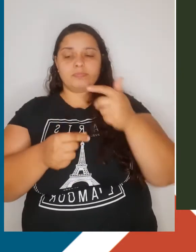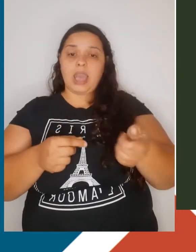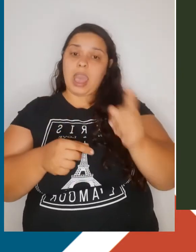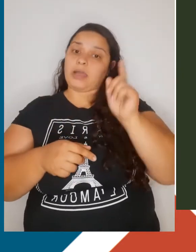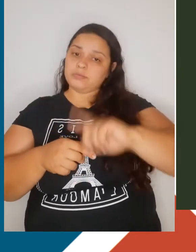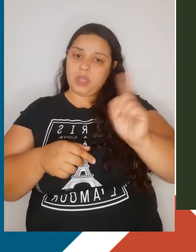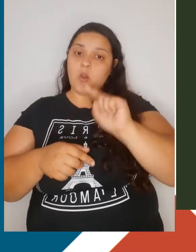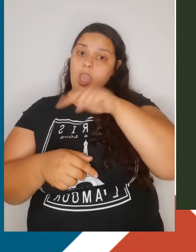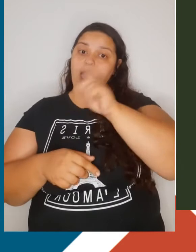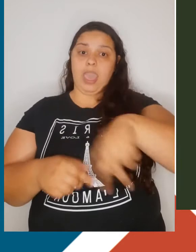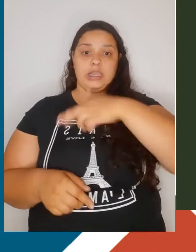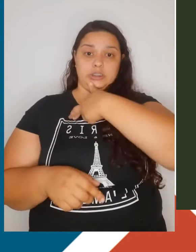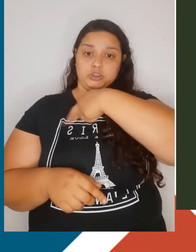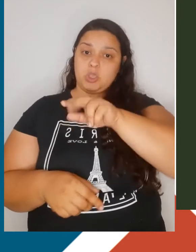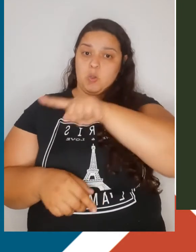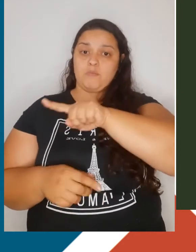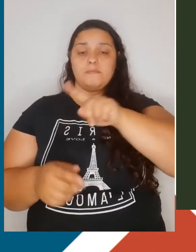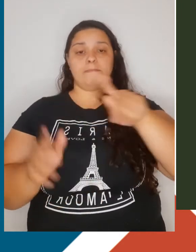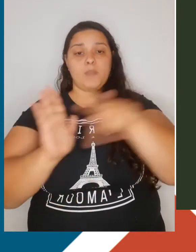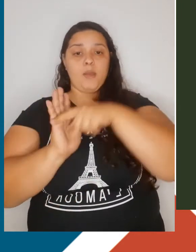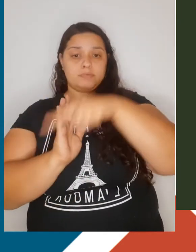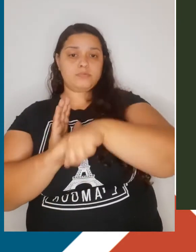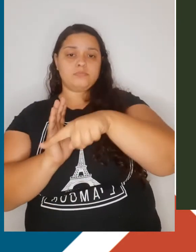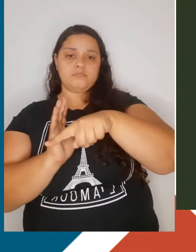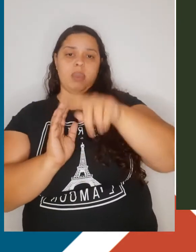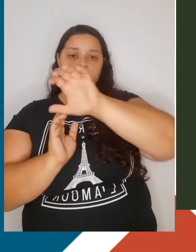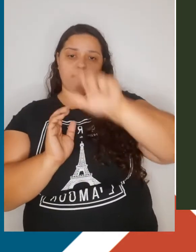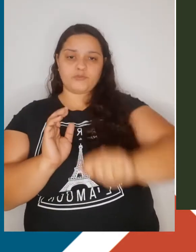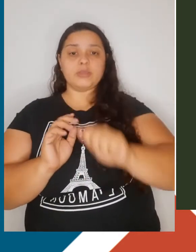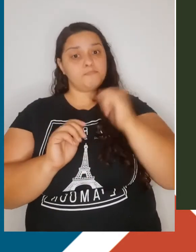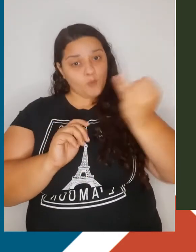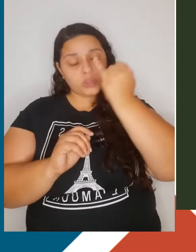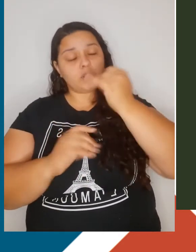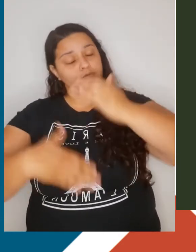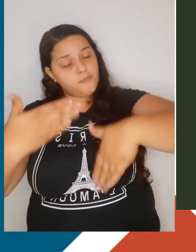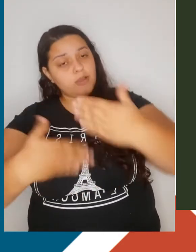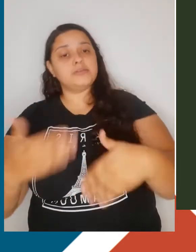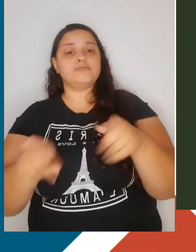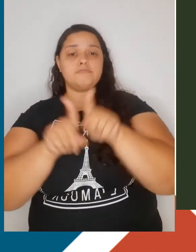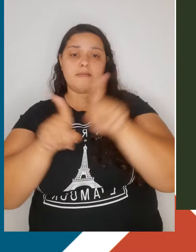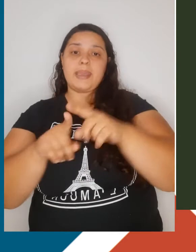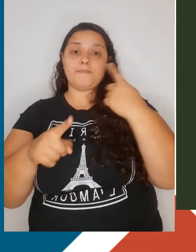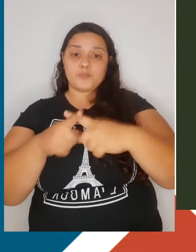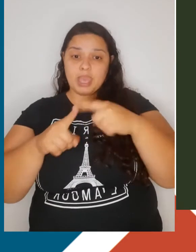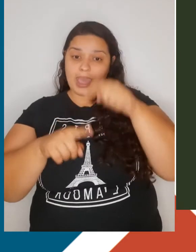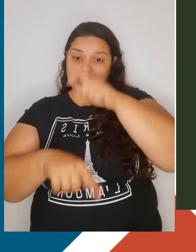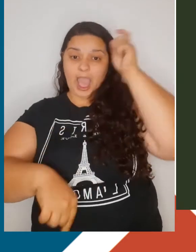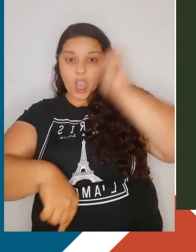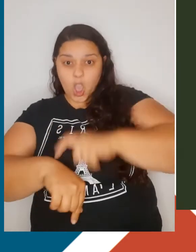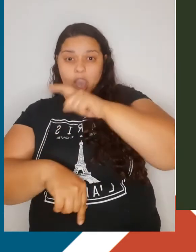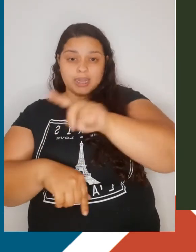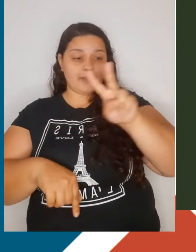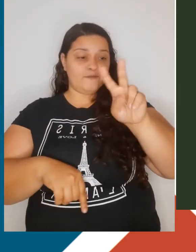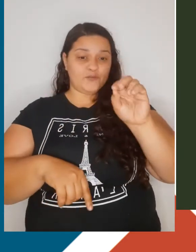quando, é na verdade uma religião de matriz africana extremamente importante no processo revolucionário. Isso porque